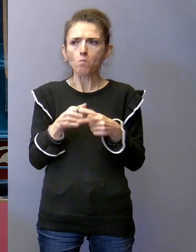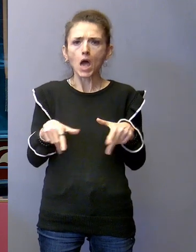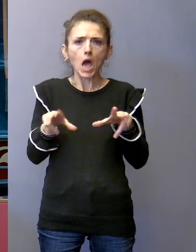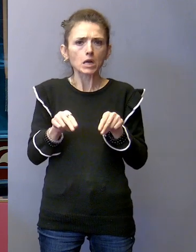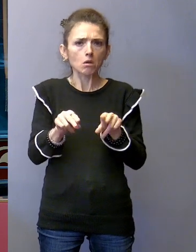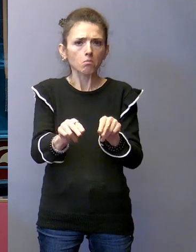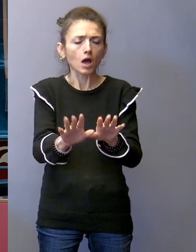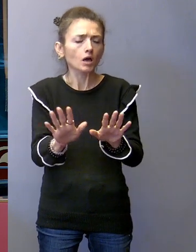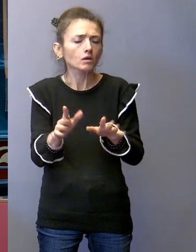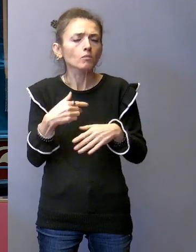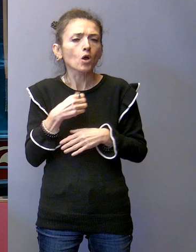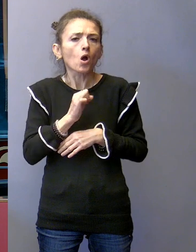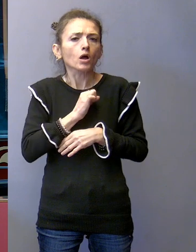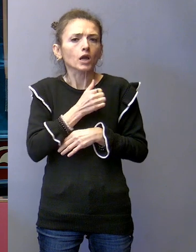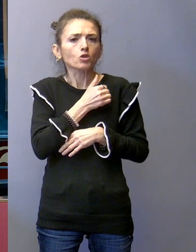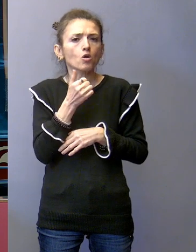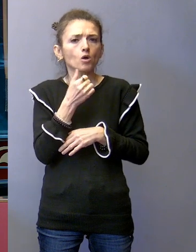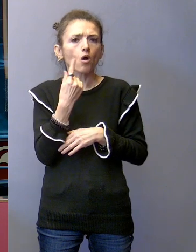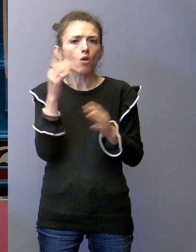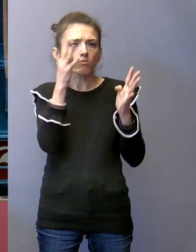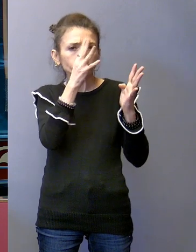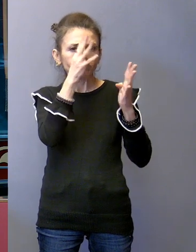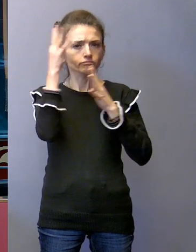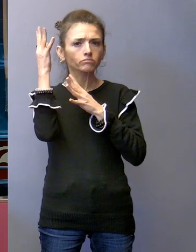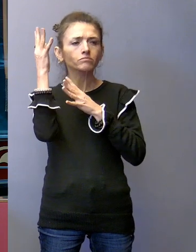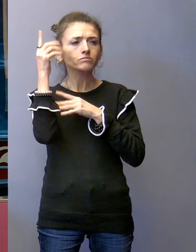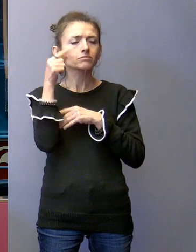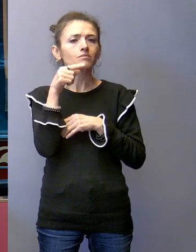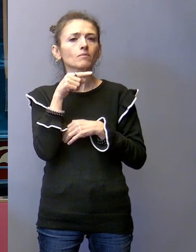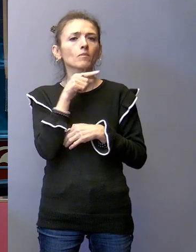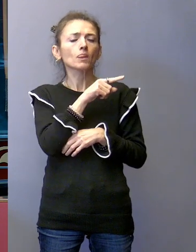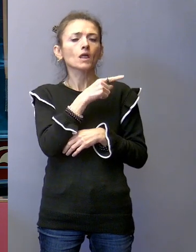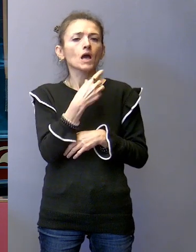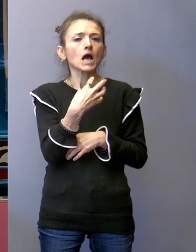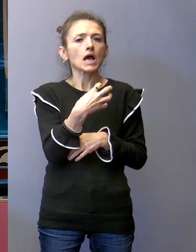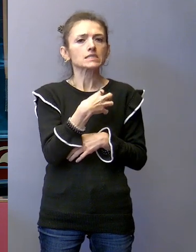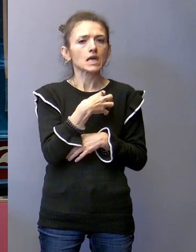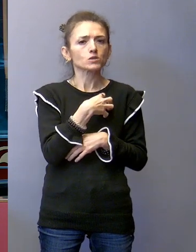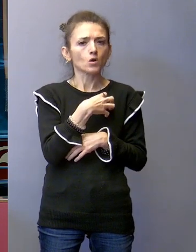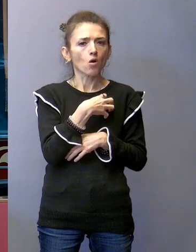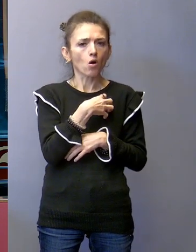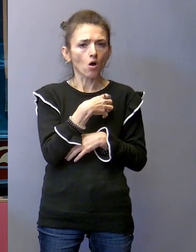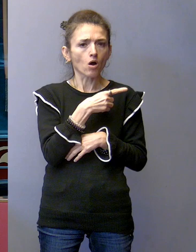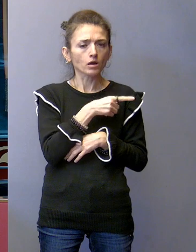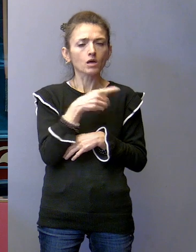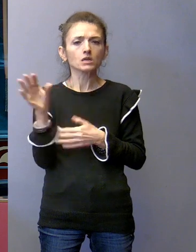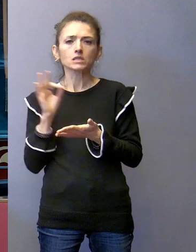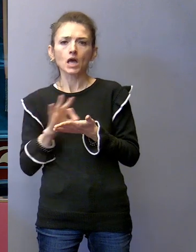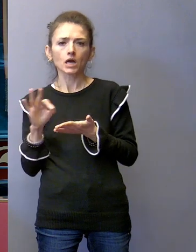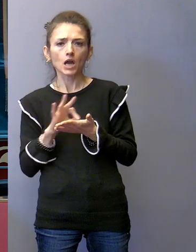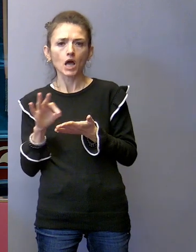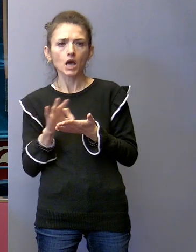misunderstanding fra l'assessore eh l'assessore e la segreteria